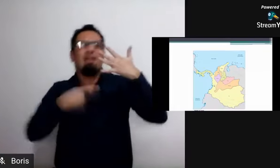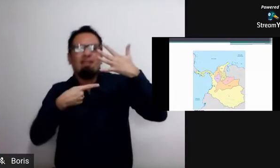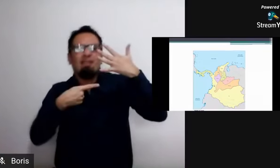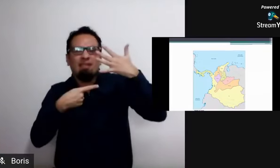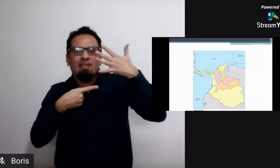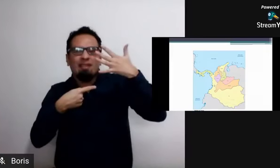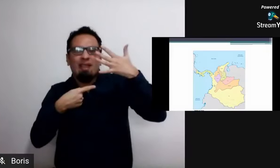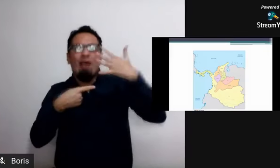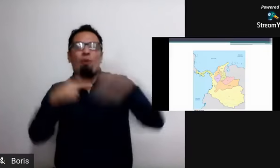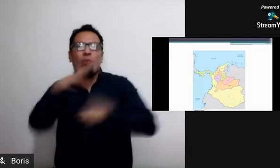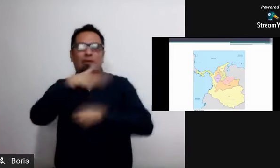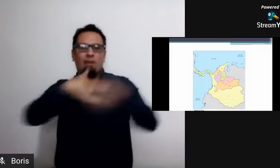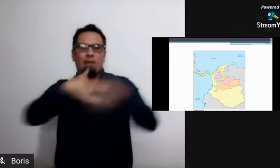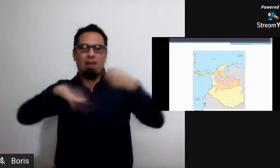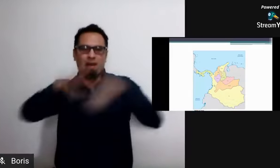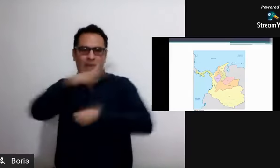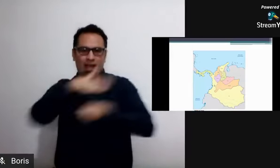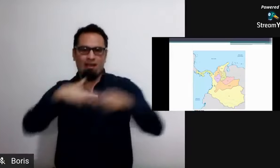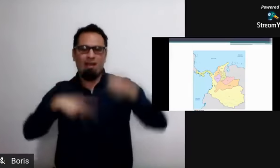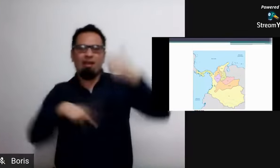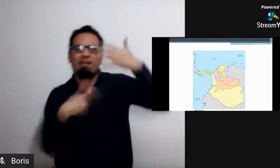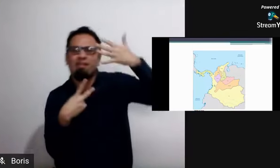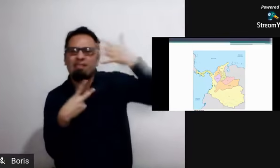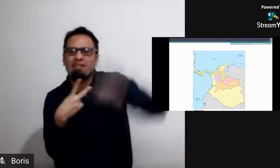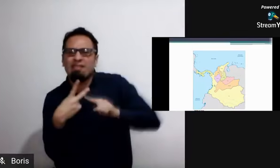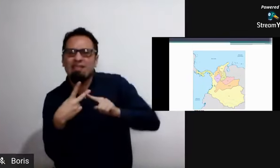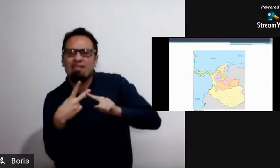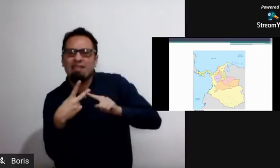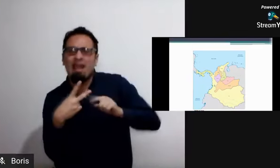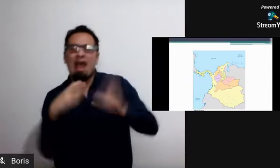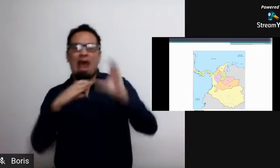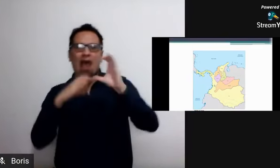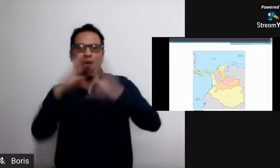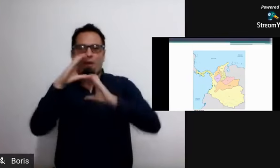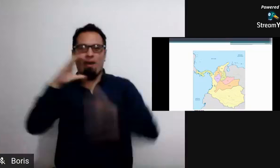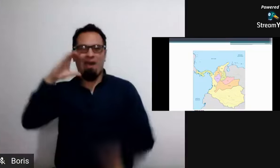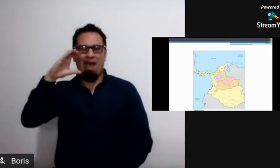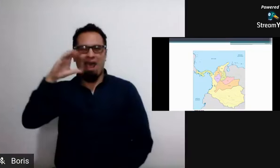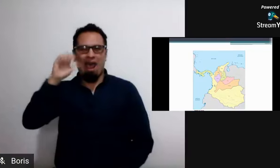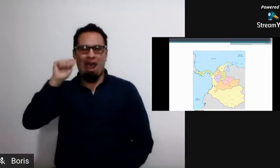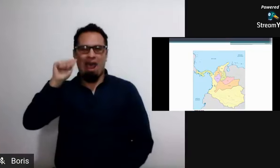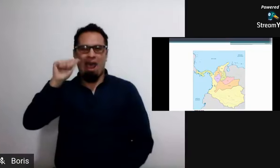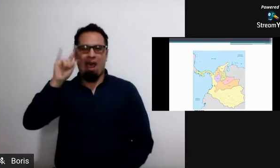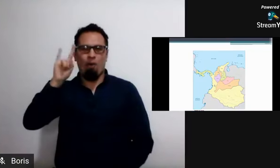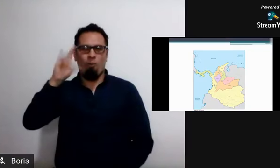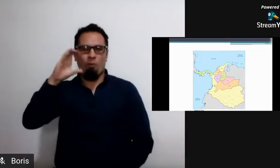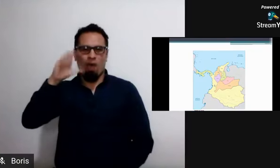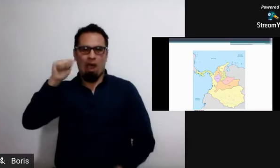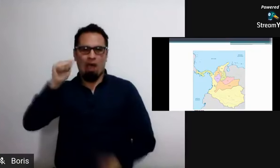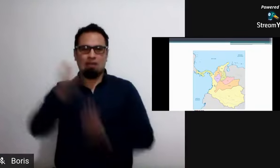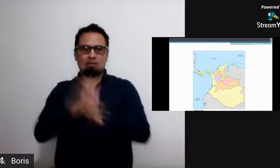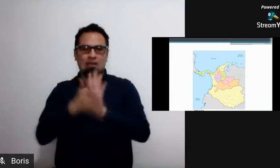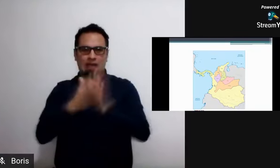Anteriormente era un territorio más amplio, el que conocemos actualmente como Santander, también Cundinamarca, Cauca.